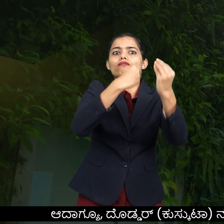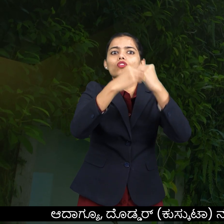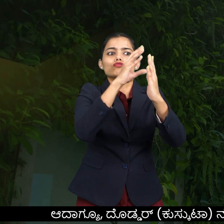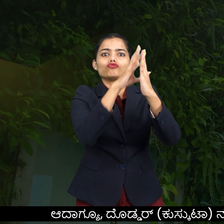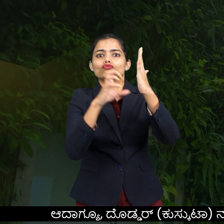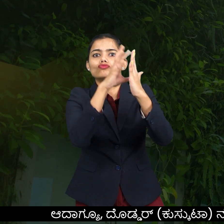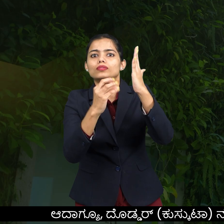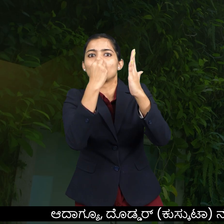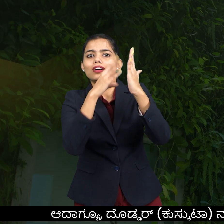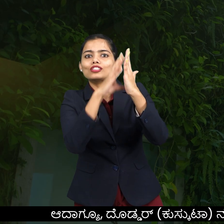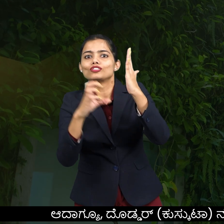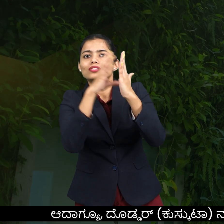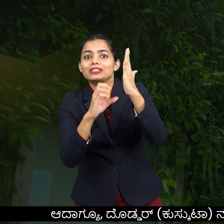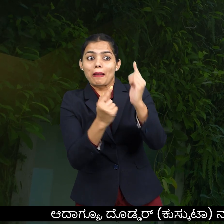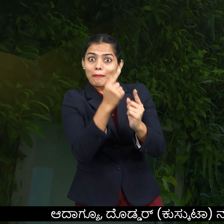ಪರಾವಲಂಬಿಗಳಾಗಿವೆ.